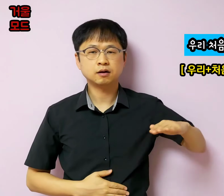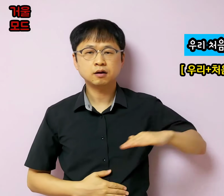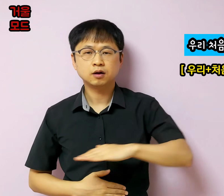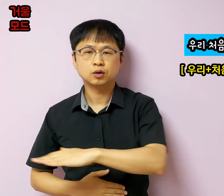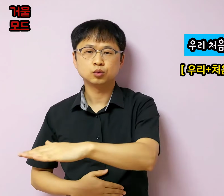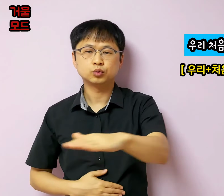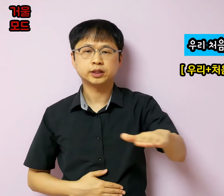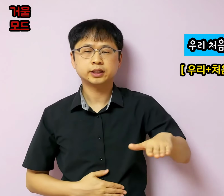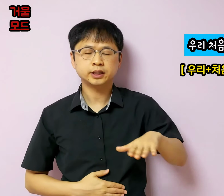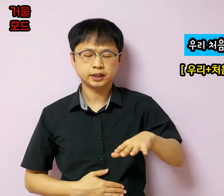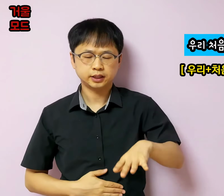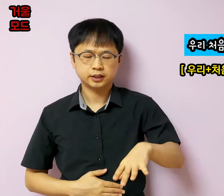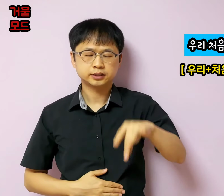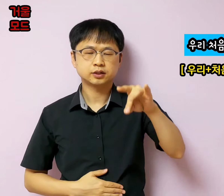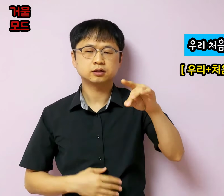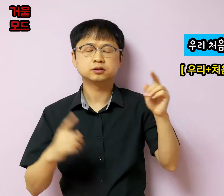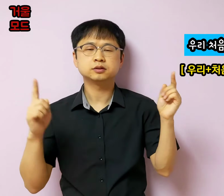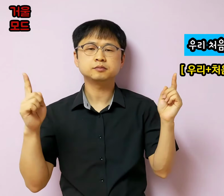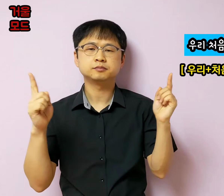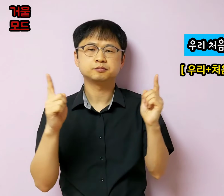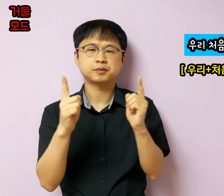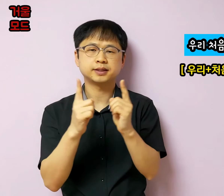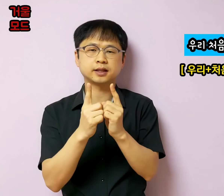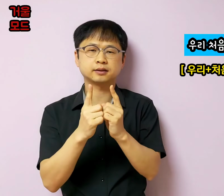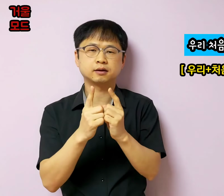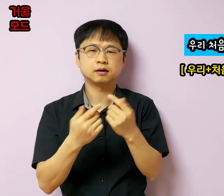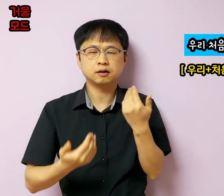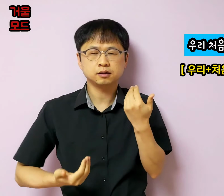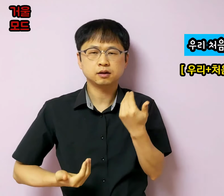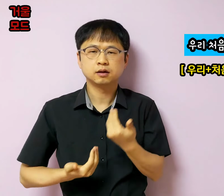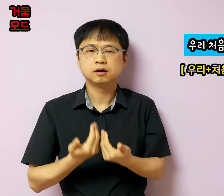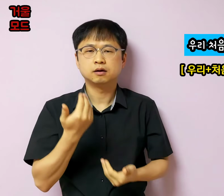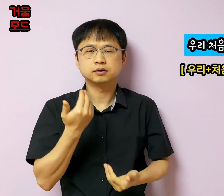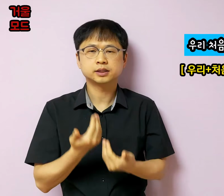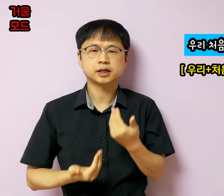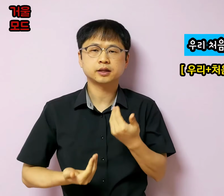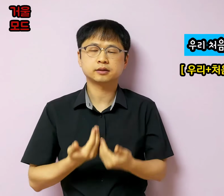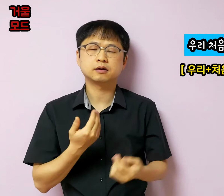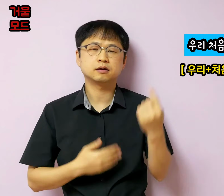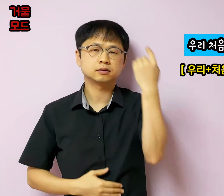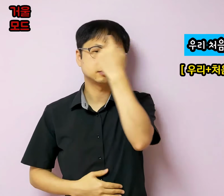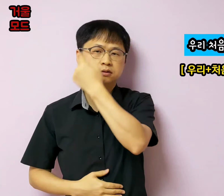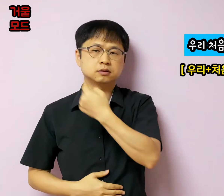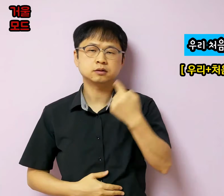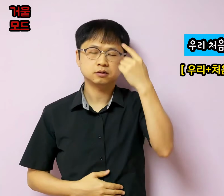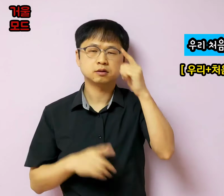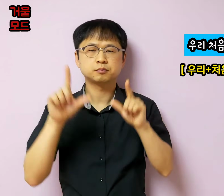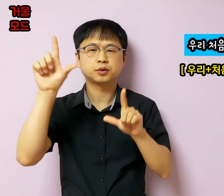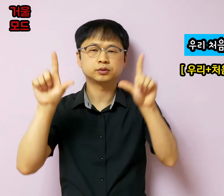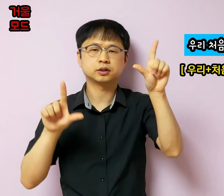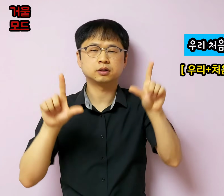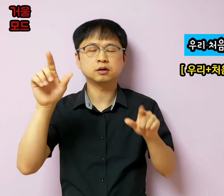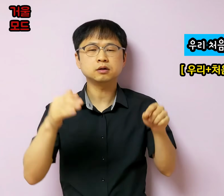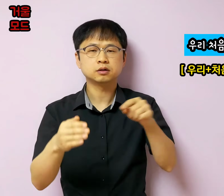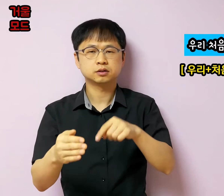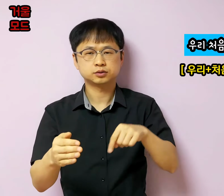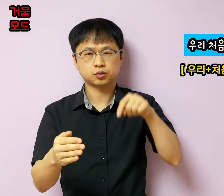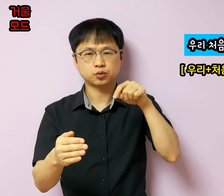그래서 우리 처음 만났던 어색했던 그 표정